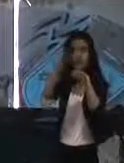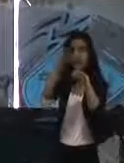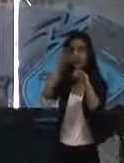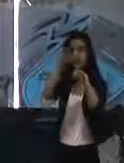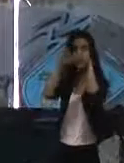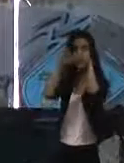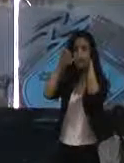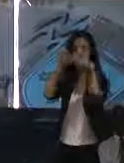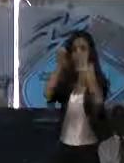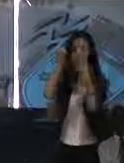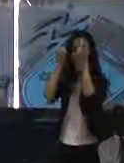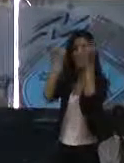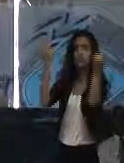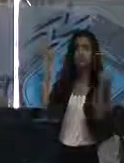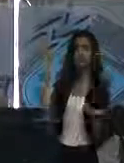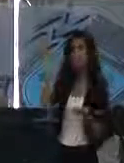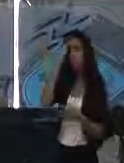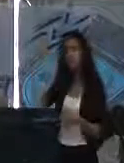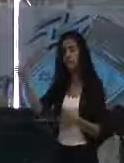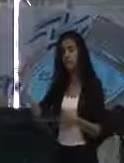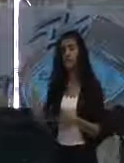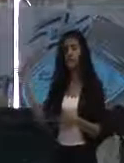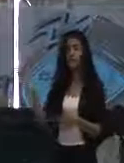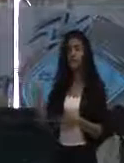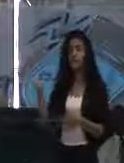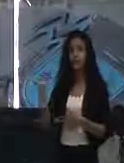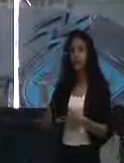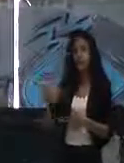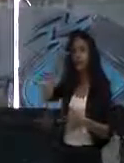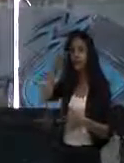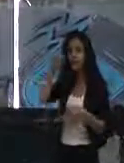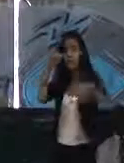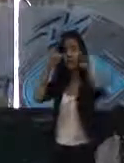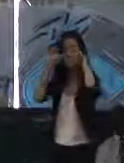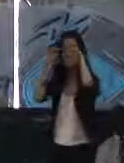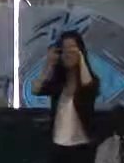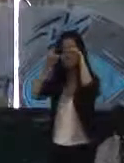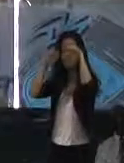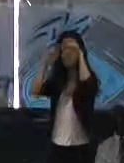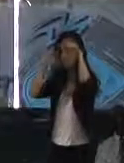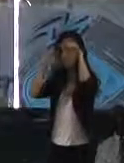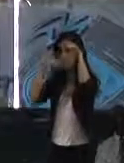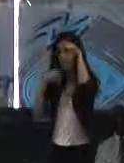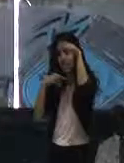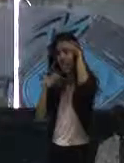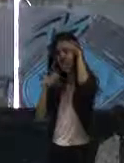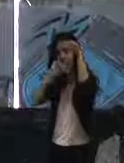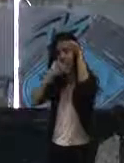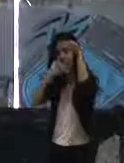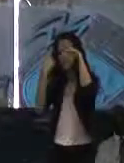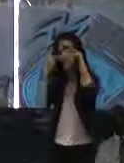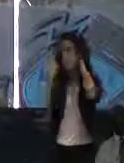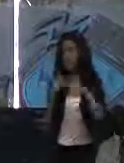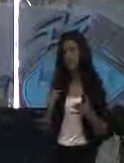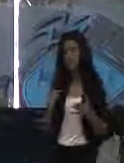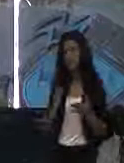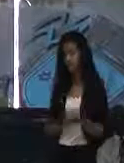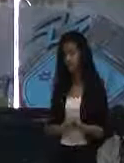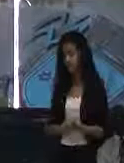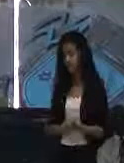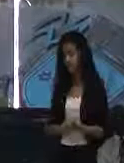atributos sofrem do sentimento da inveja alheia dos que não conseguiram e que almejariam ter mais